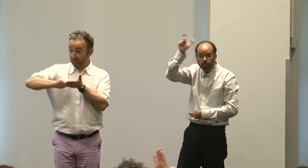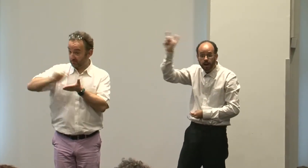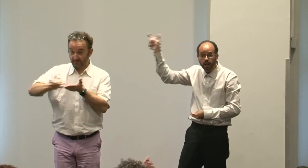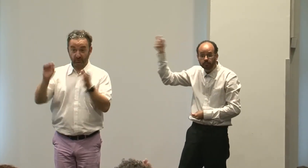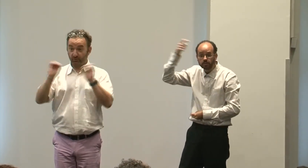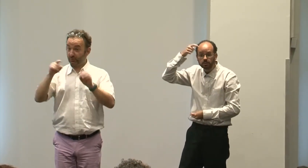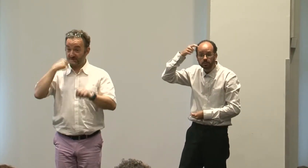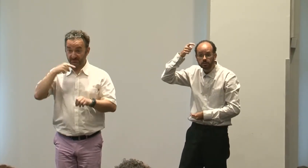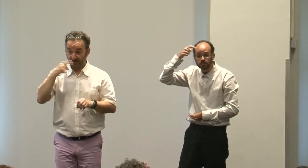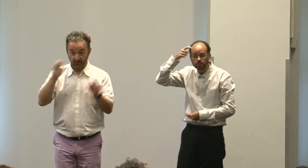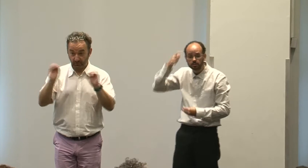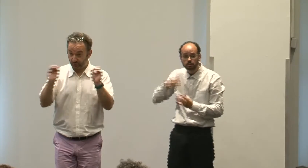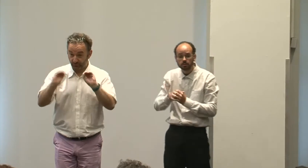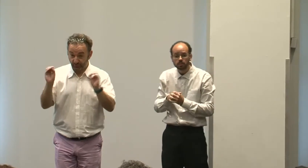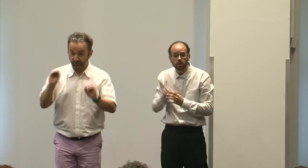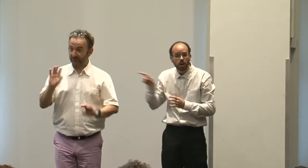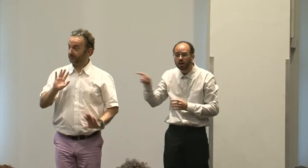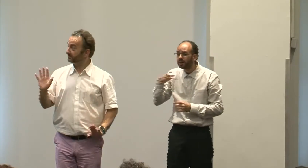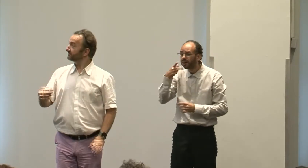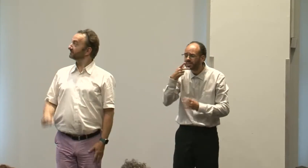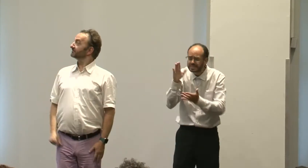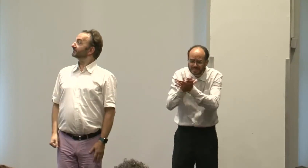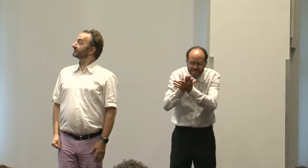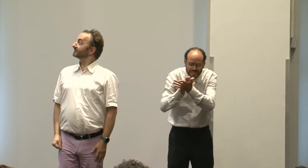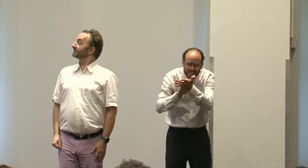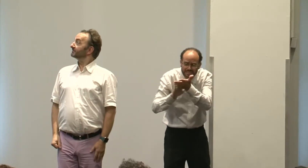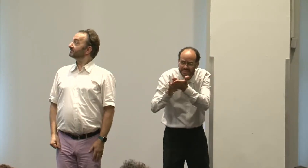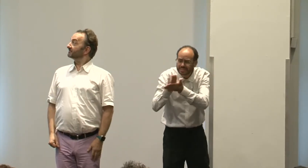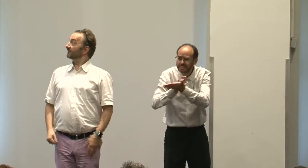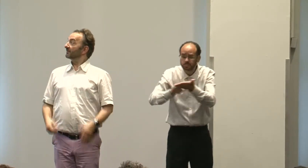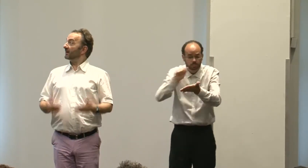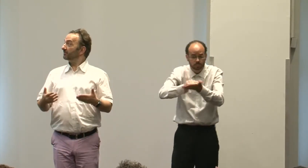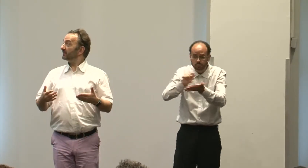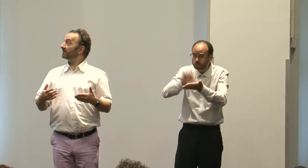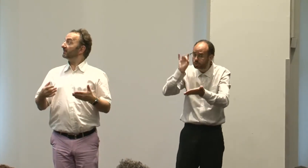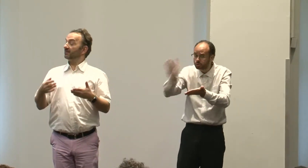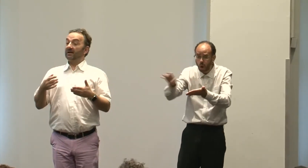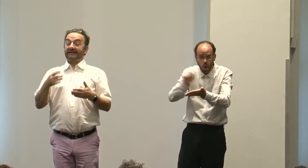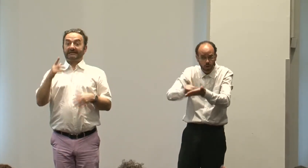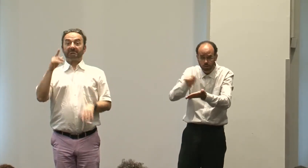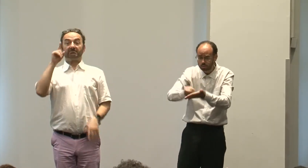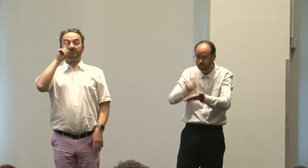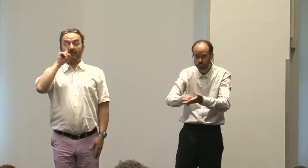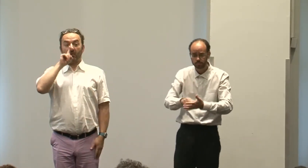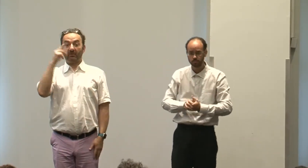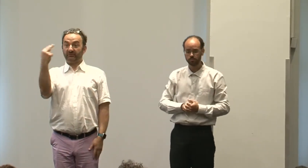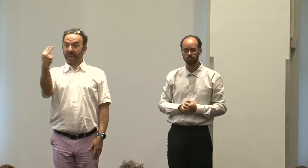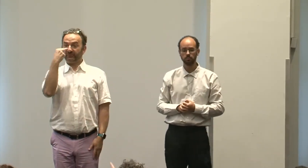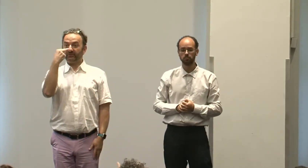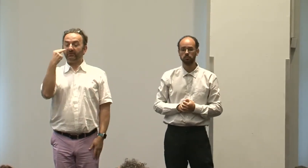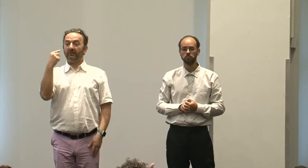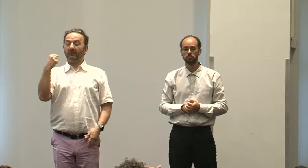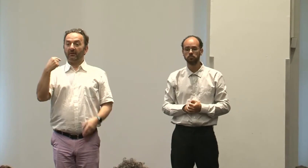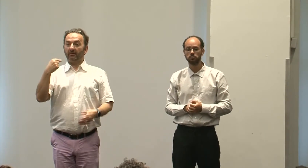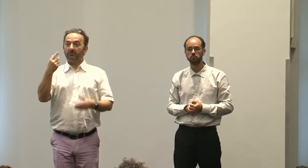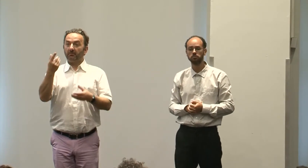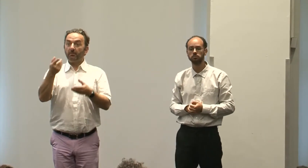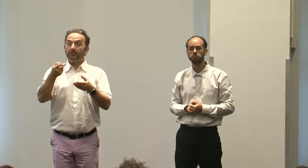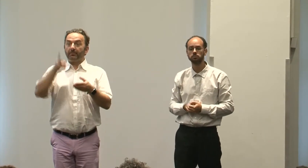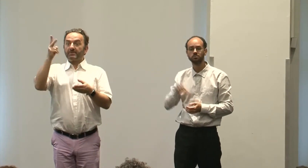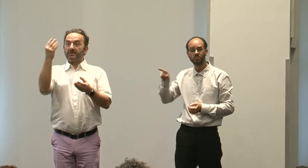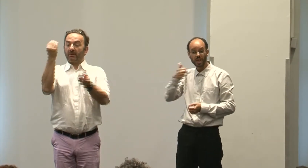aprendido mais de 500 palavras. Sem falar nada, sem oralizar nada, só